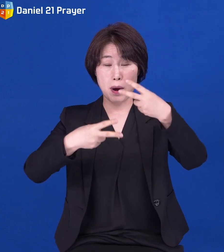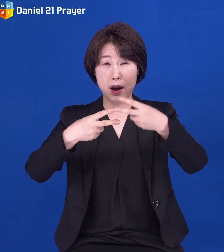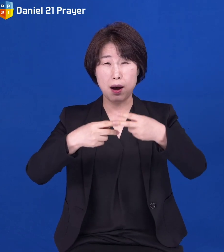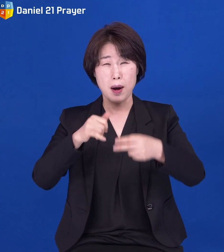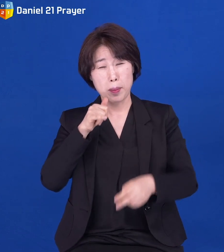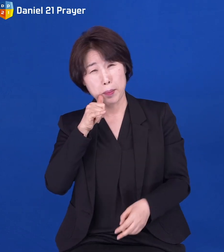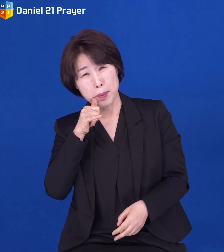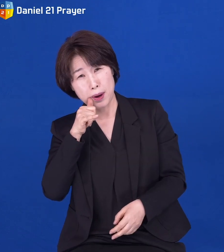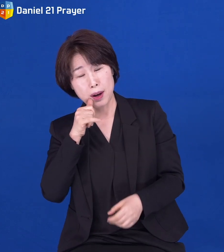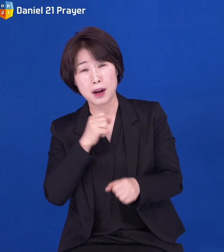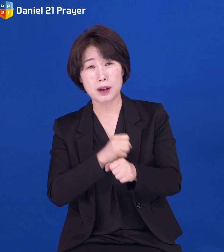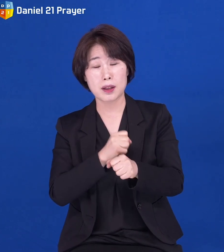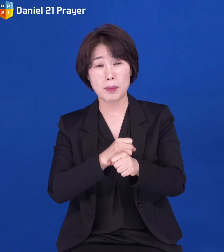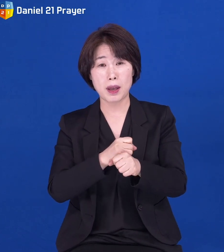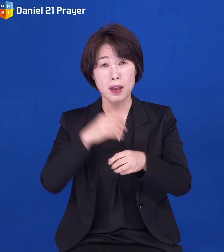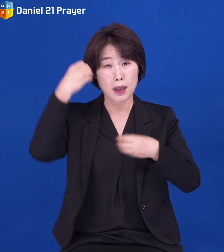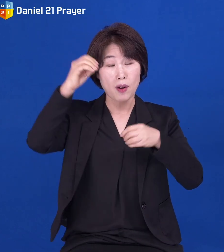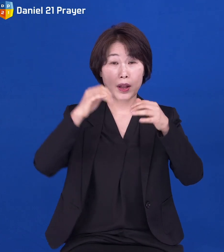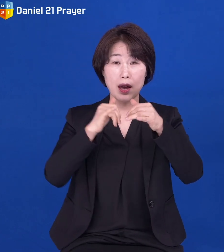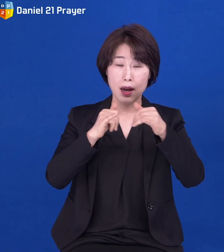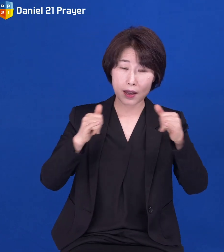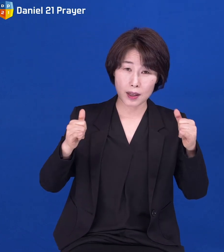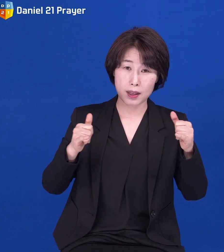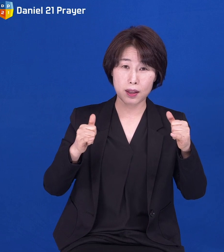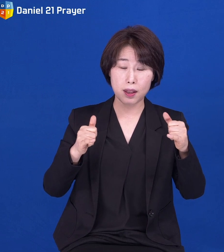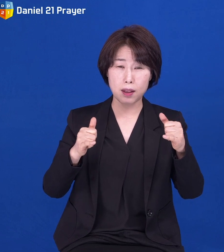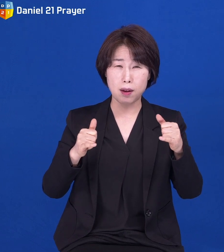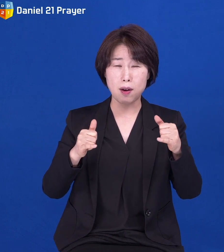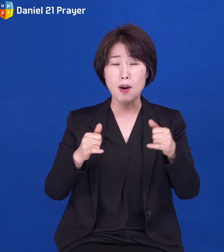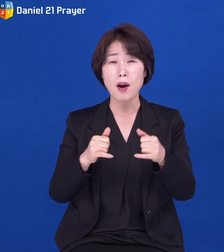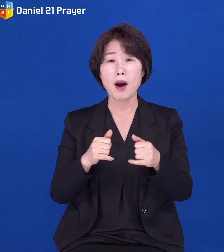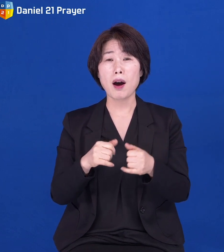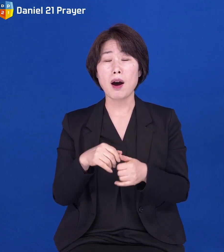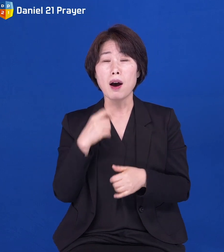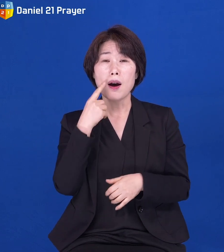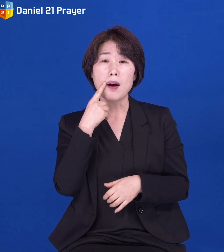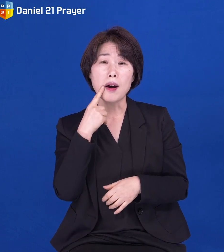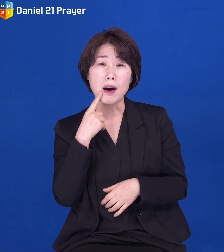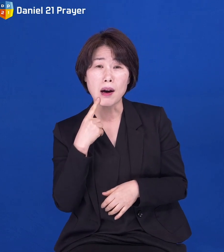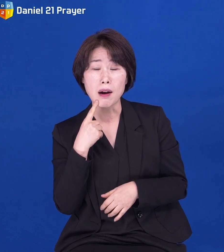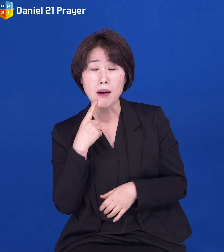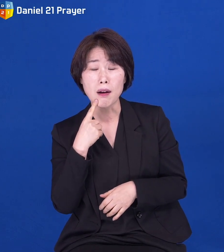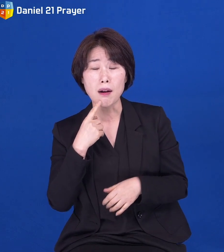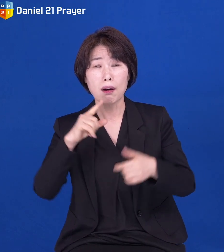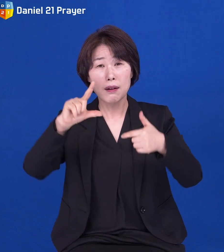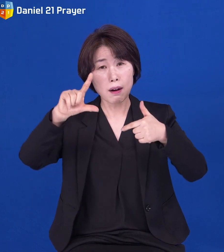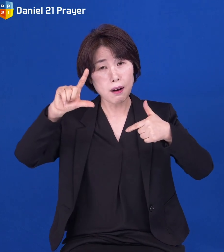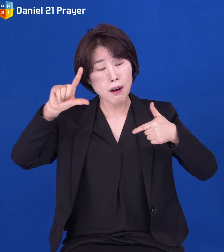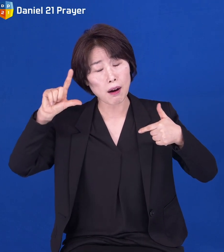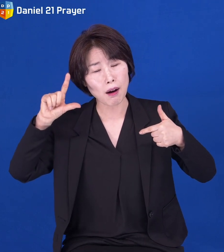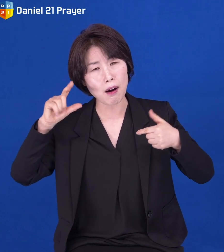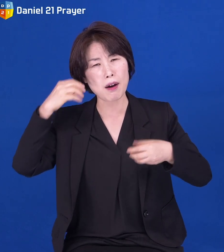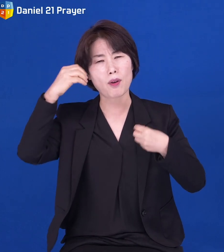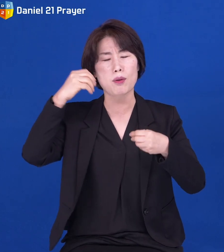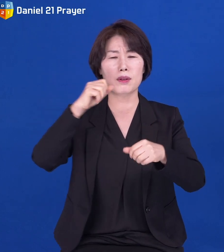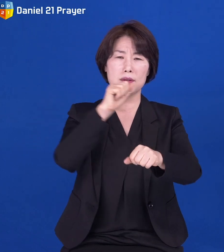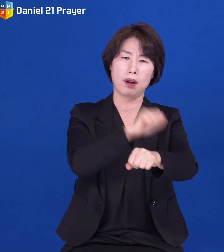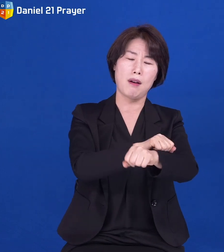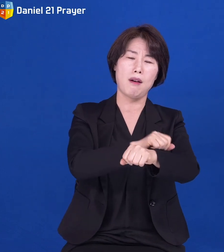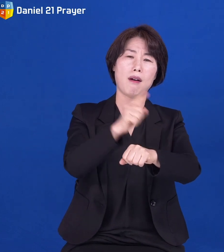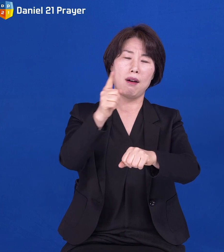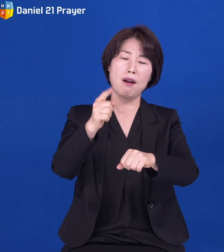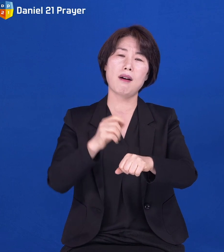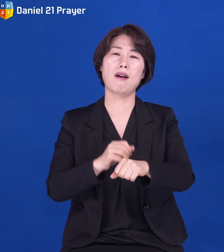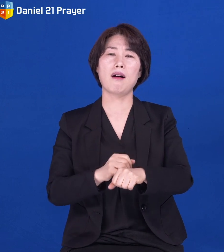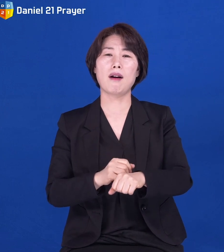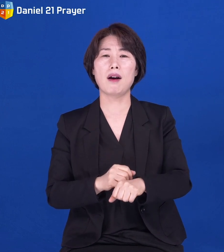정말 우상이었어요. 어릴 때 막 김희애 선배님이나 이런 분들 보면서 어떻게 저렇게 연기를 잘하지? 정말 저 사람들은 정말